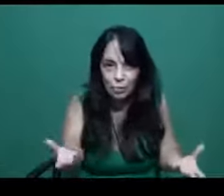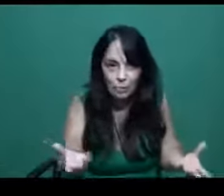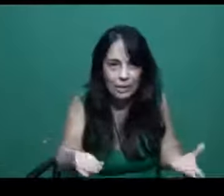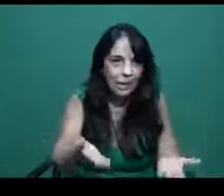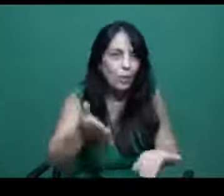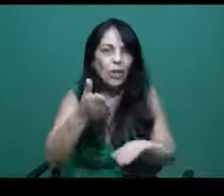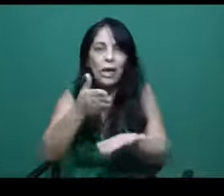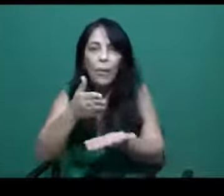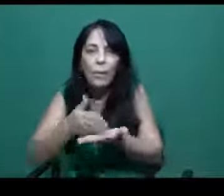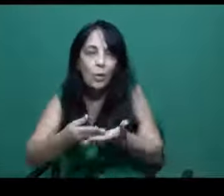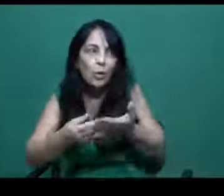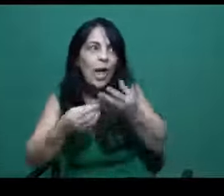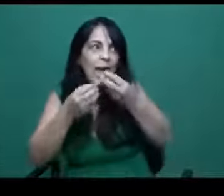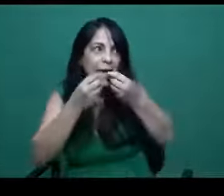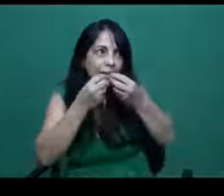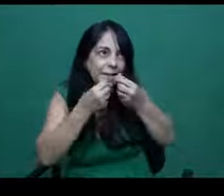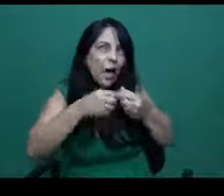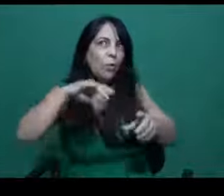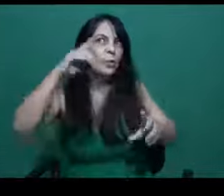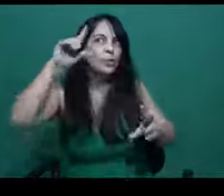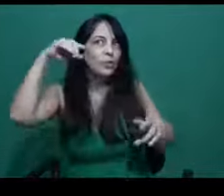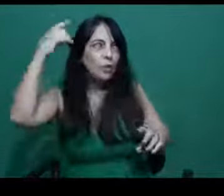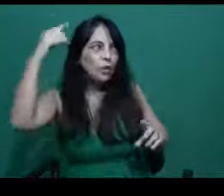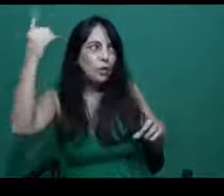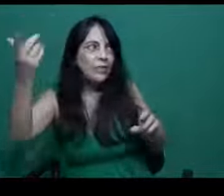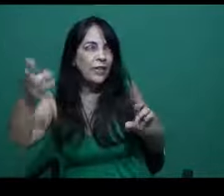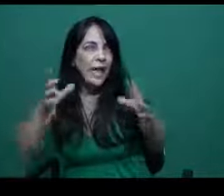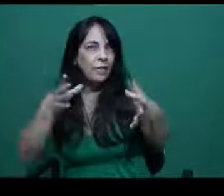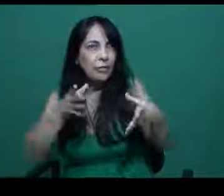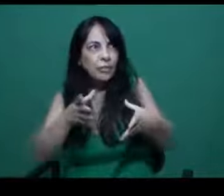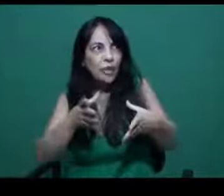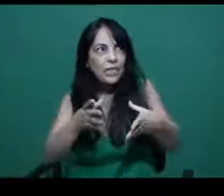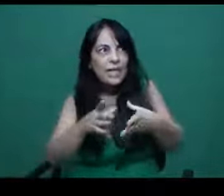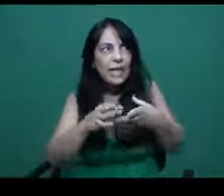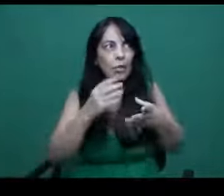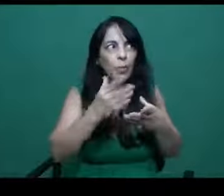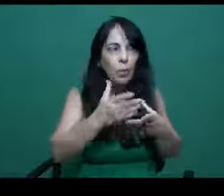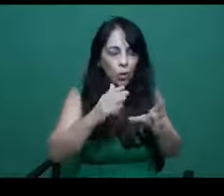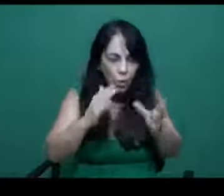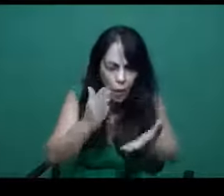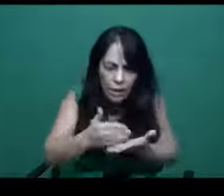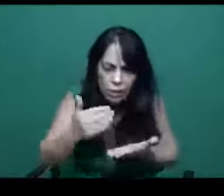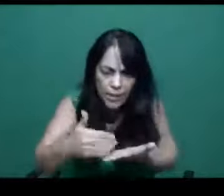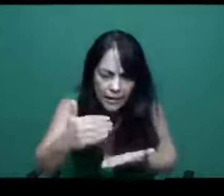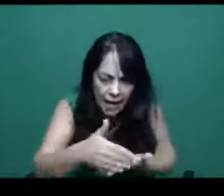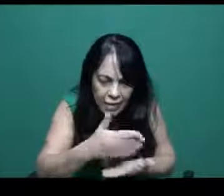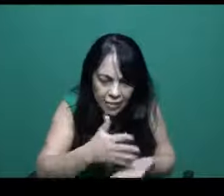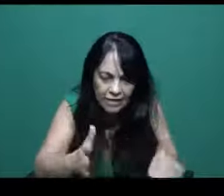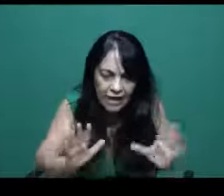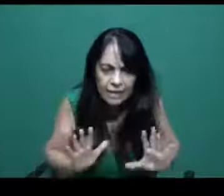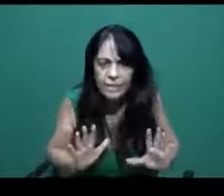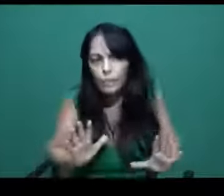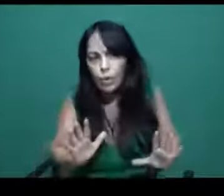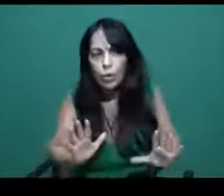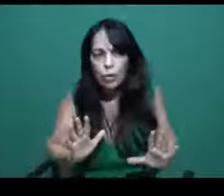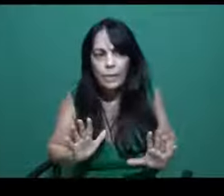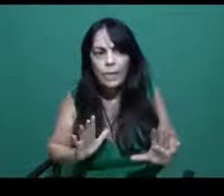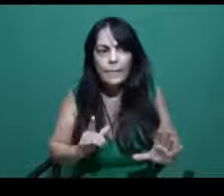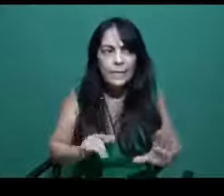turma, né? Cortar o bolo. Então, no dia do aniversário, vamos fazer o bolo. Quantos pedaços vai dar esse bolo?